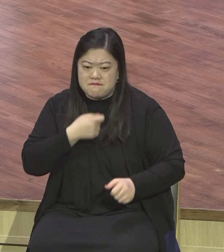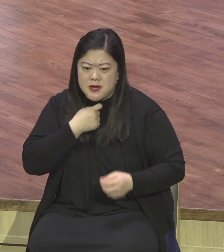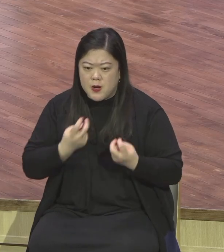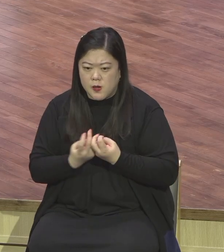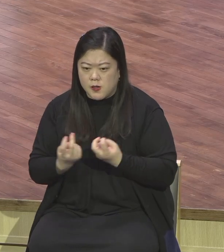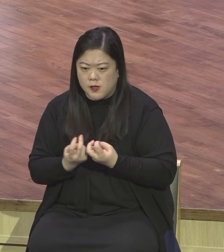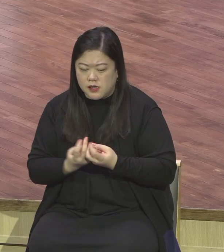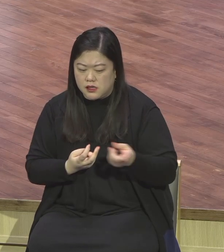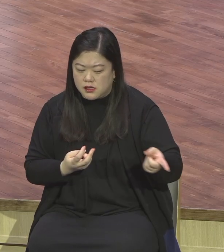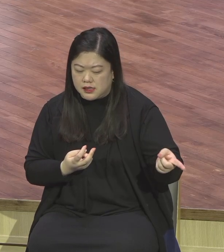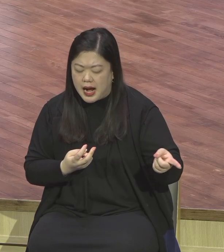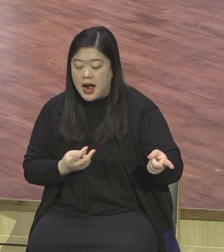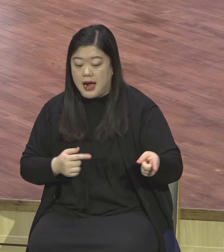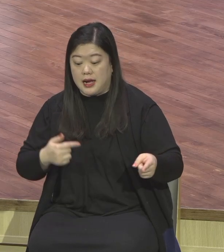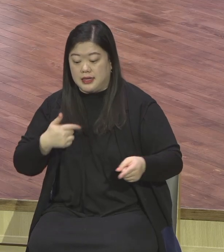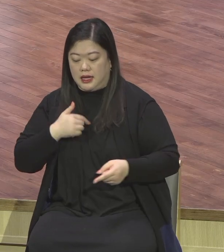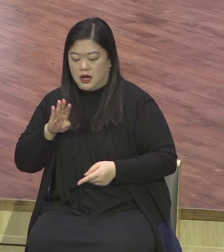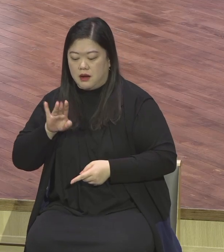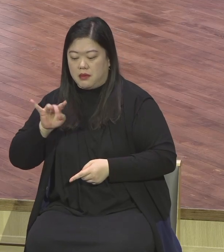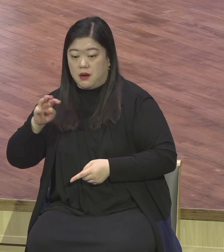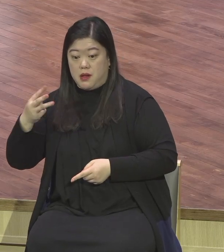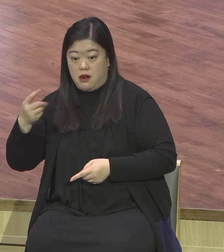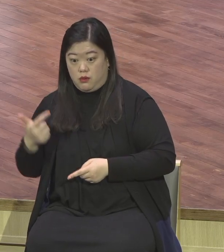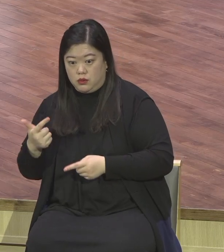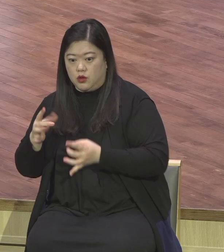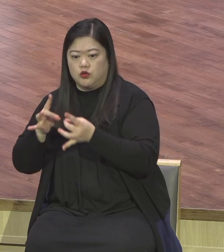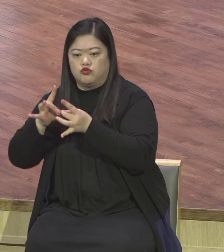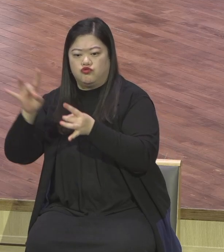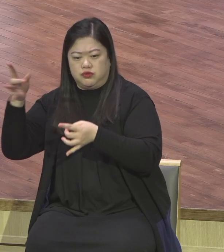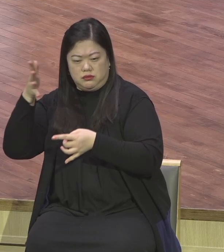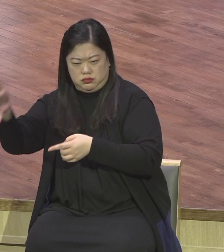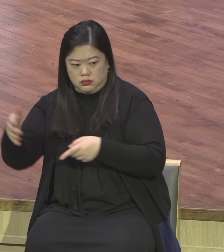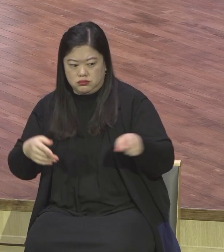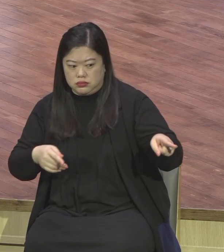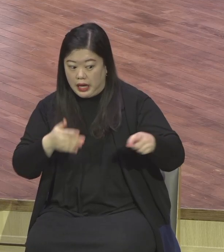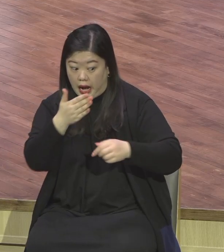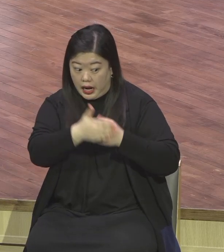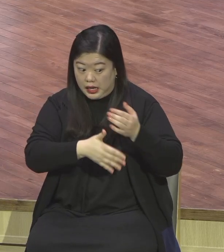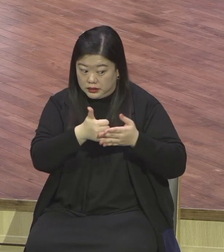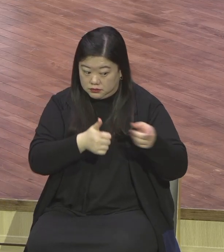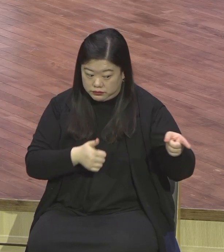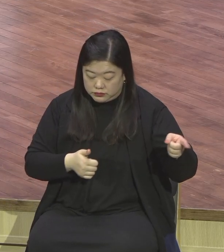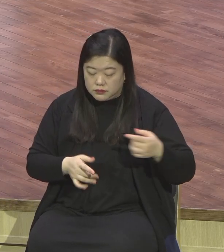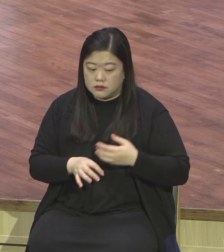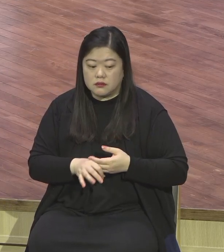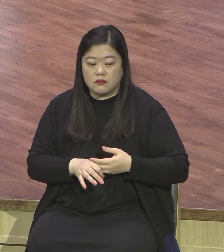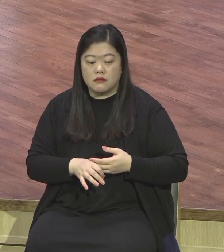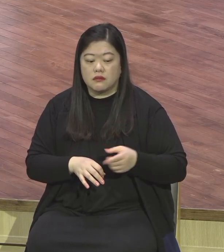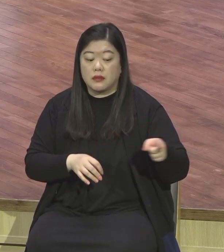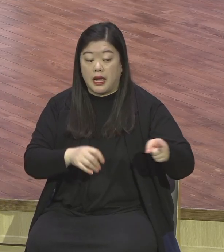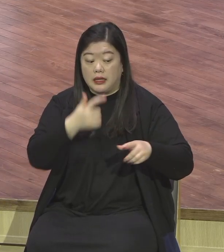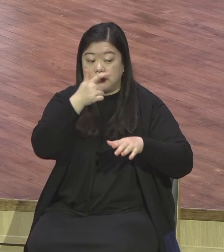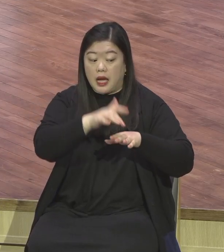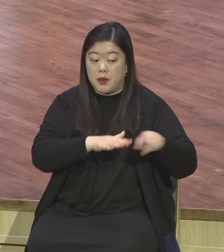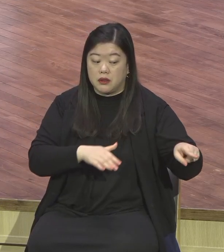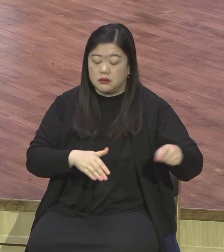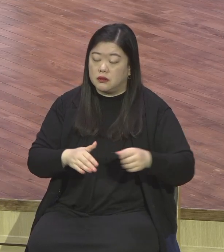예배더라고요 예배 예배니까 이거를 왕에게 이야기해서 다른 신에게